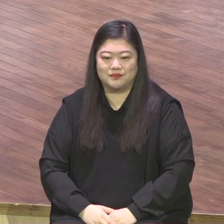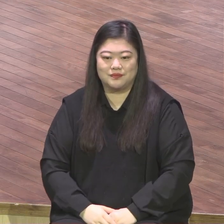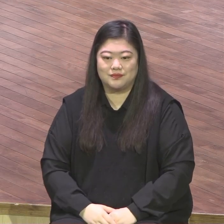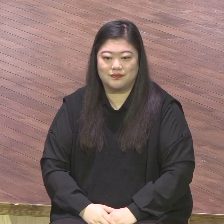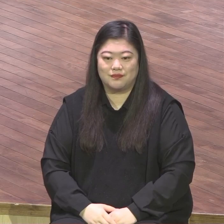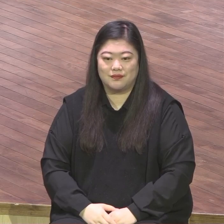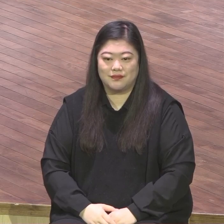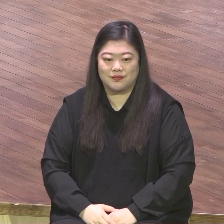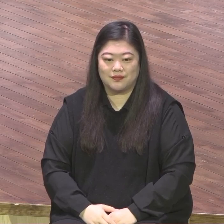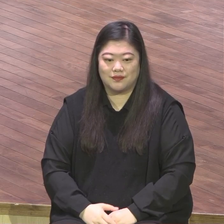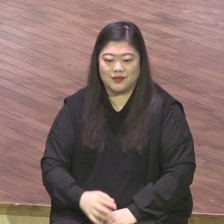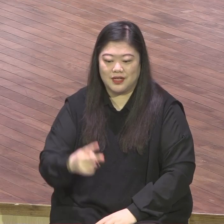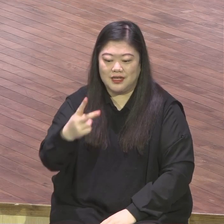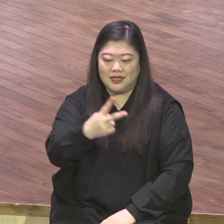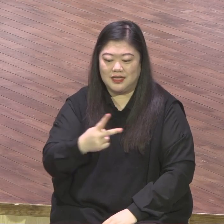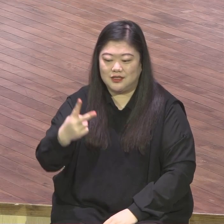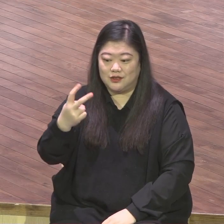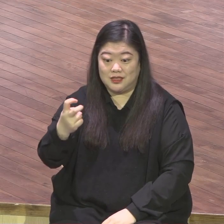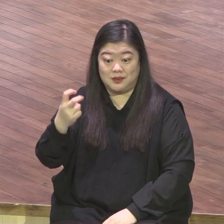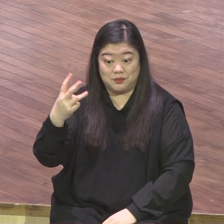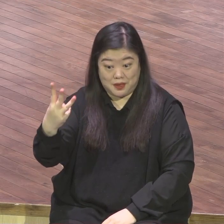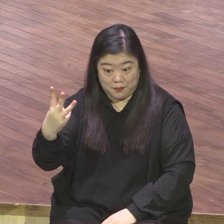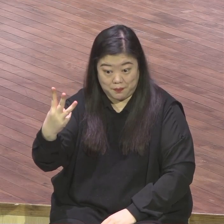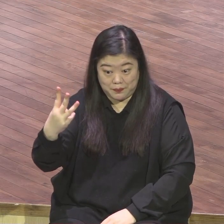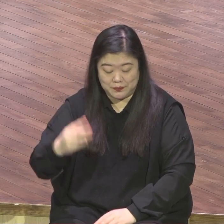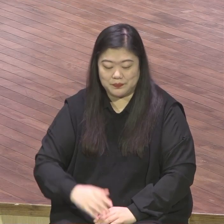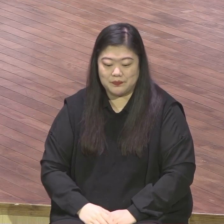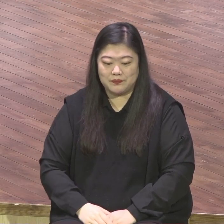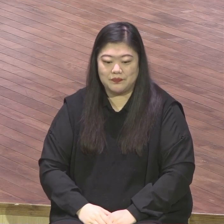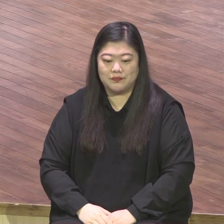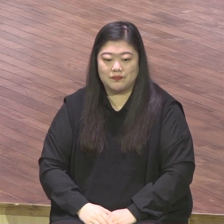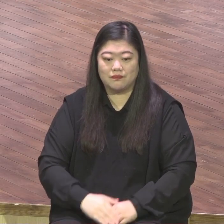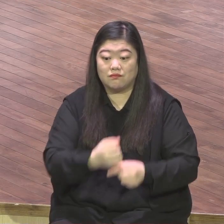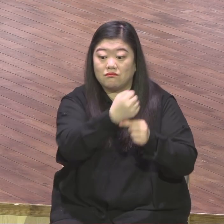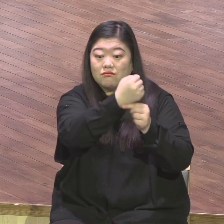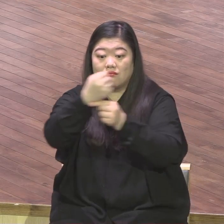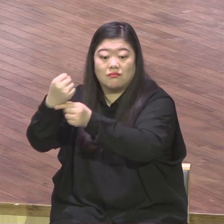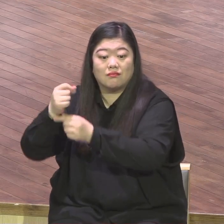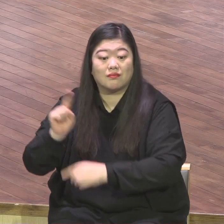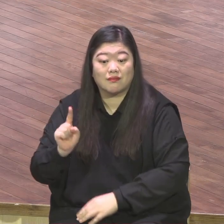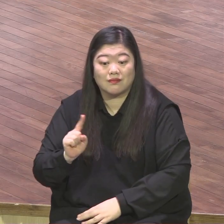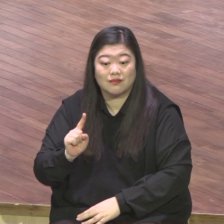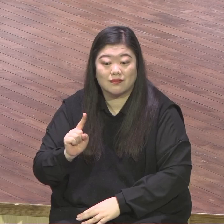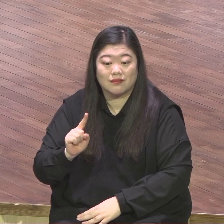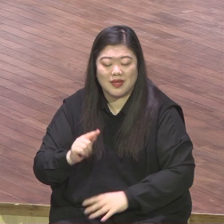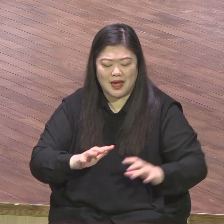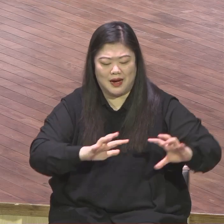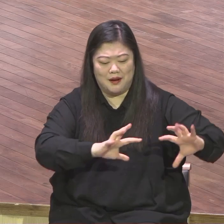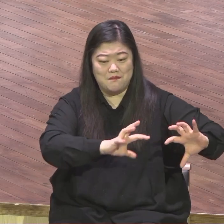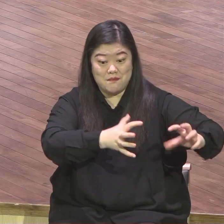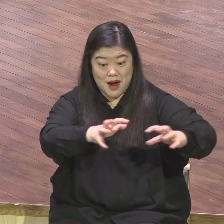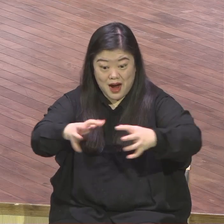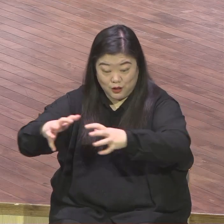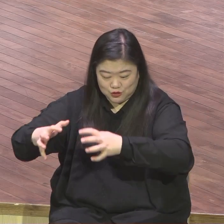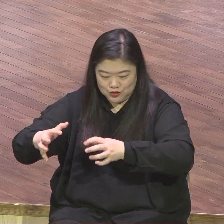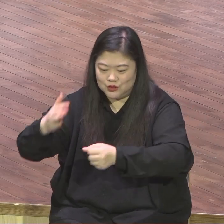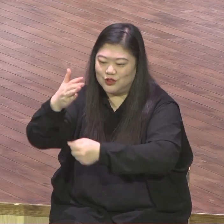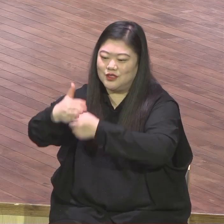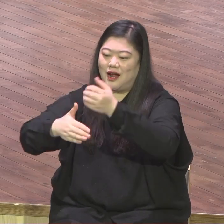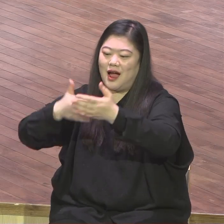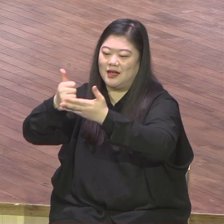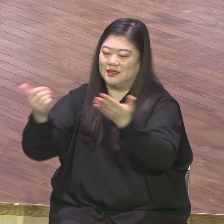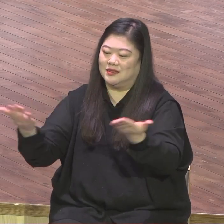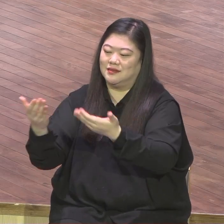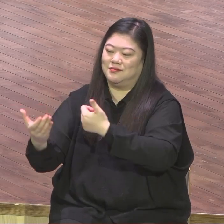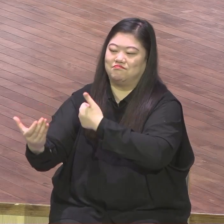2023년 하나님께서 만국을 기업으로 얻게 하리라 라고 하는 말씀을, 정말 이